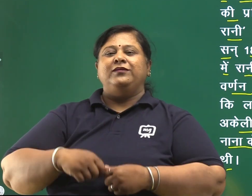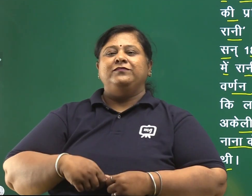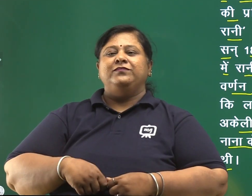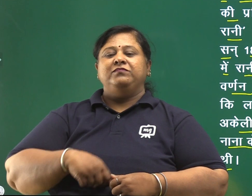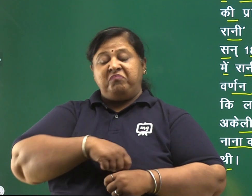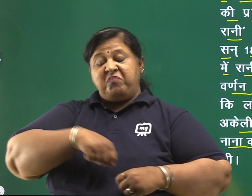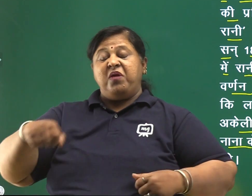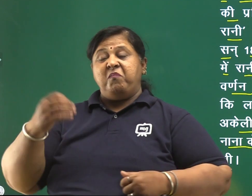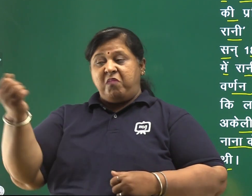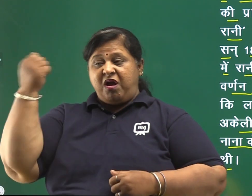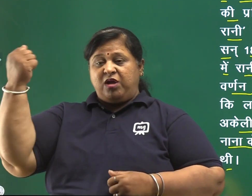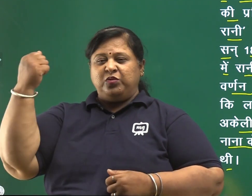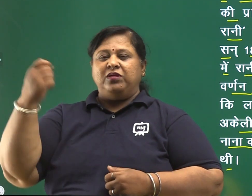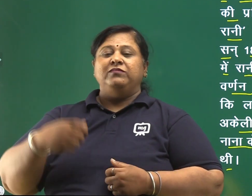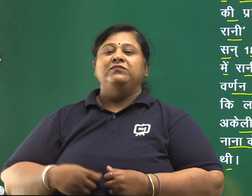एक बहादुर